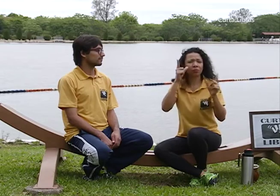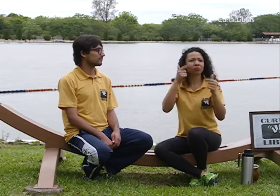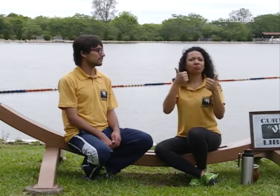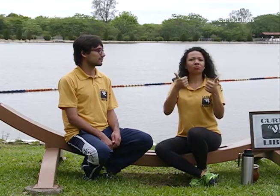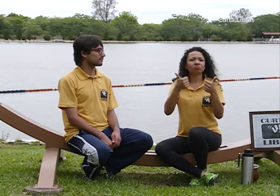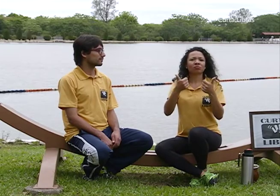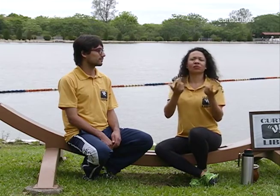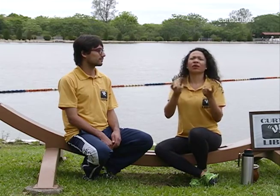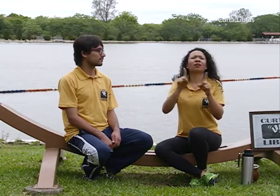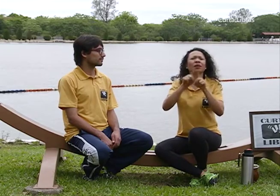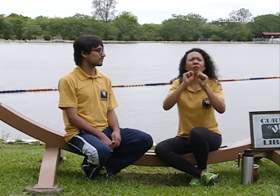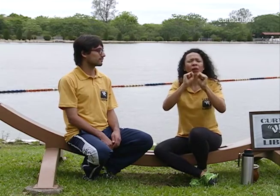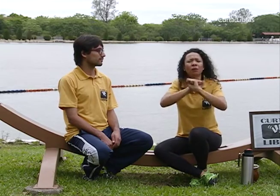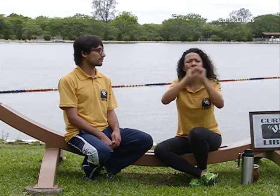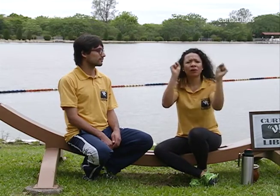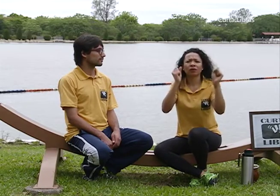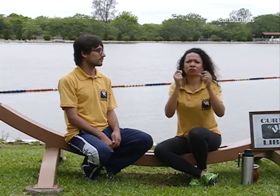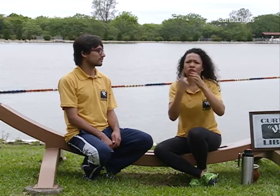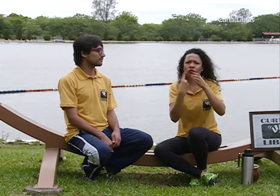são leves para ser tomado pela manhã.